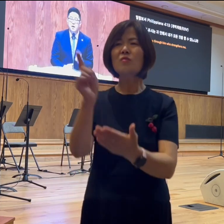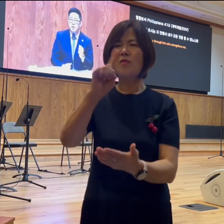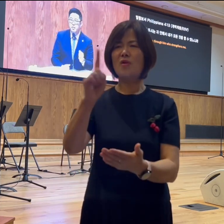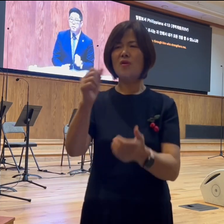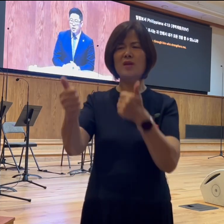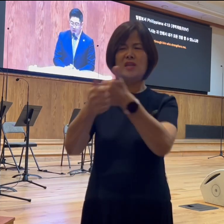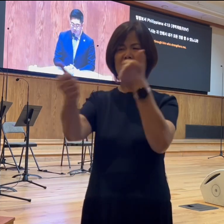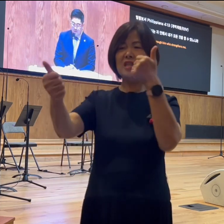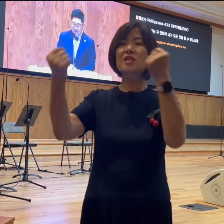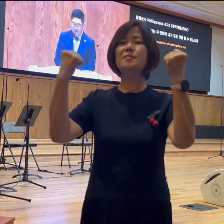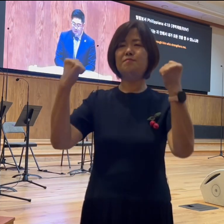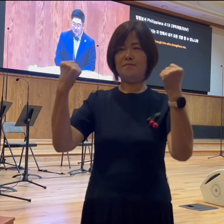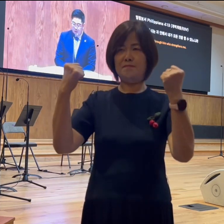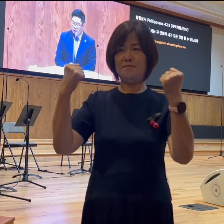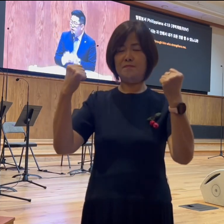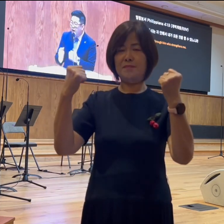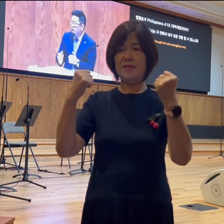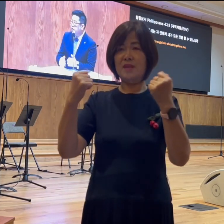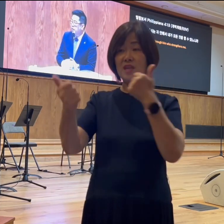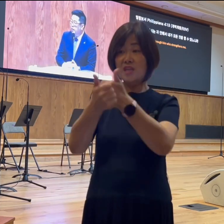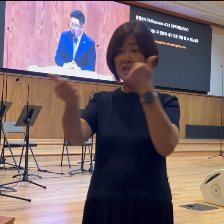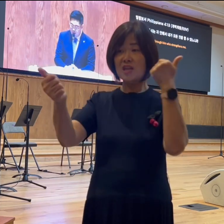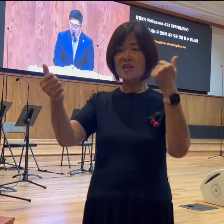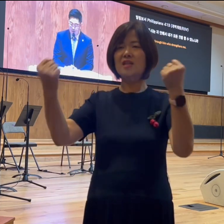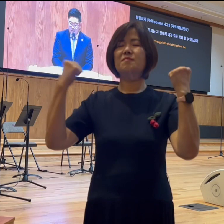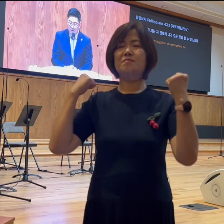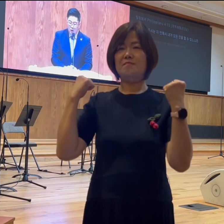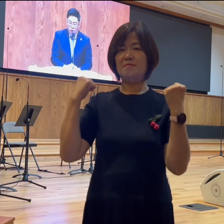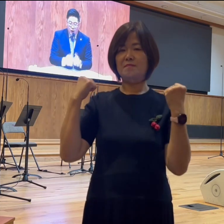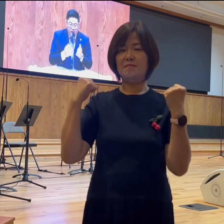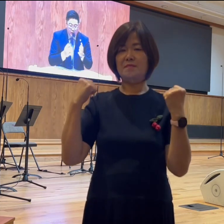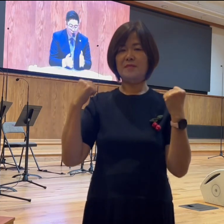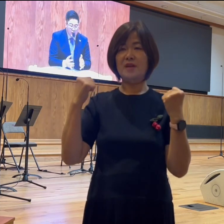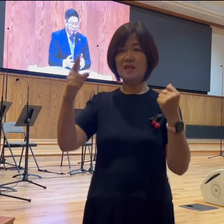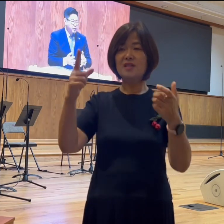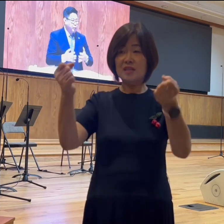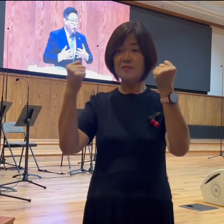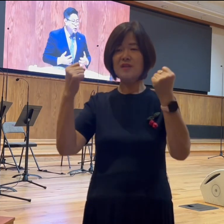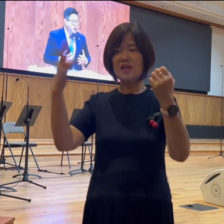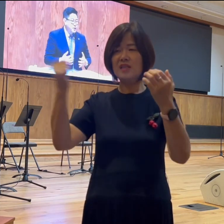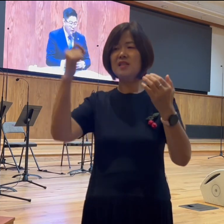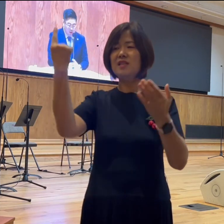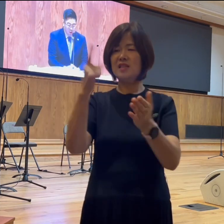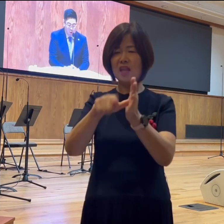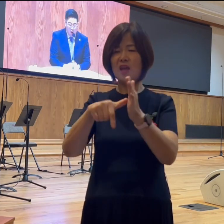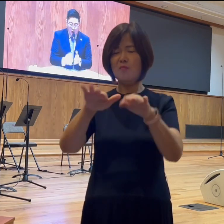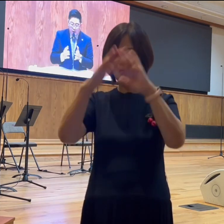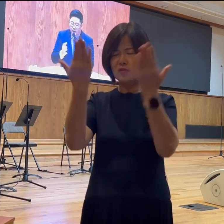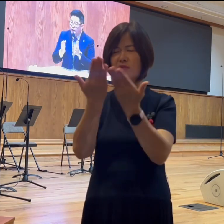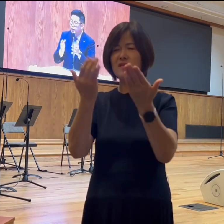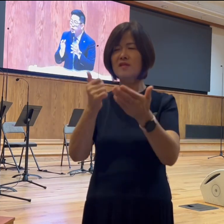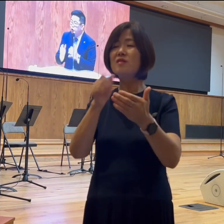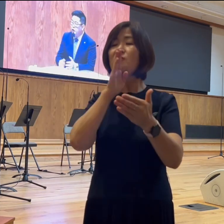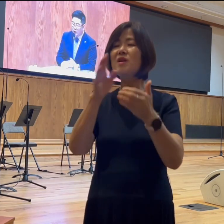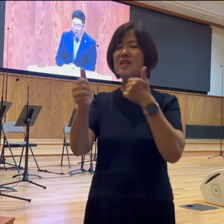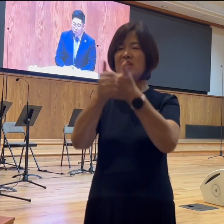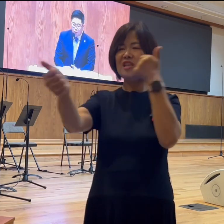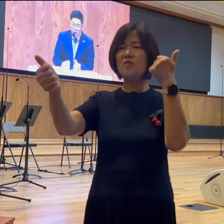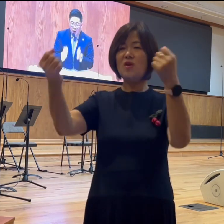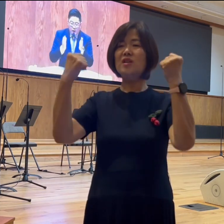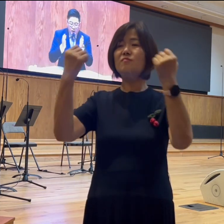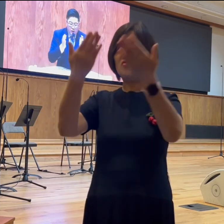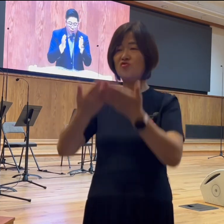이기는 힘입니다. 이기게 하는 힘입니다. 우리가 그 힘을 가질 때 모든 것을 이기고 그 힘을 주시는